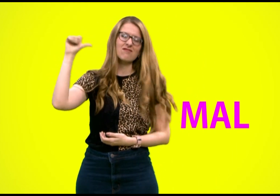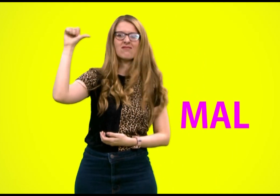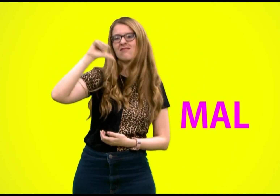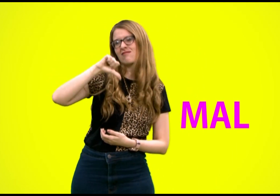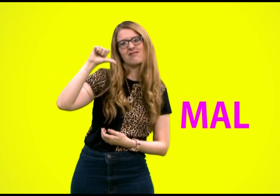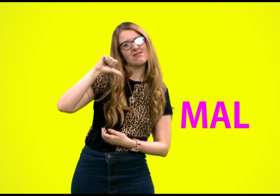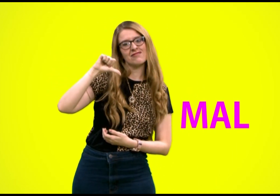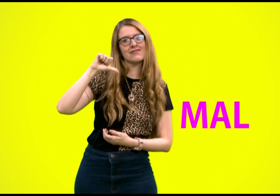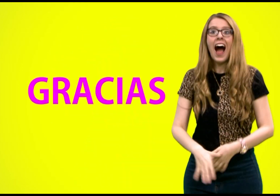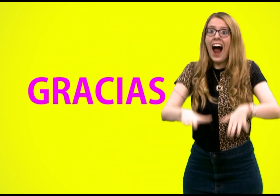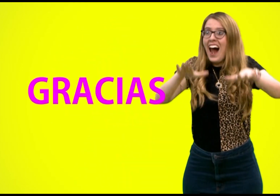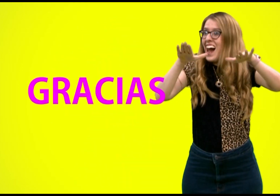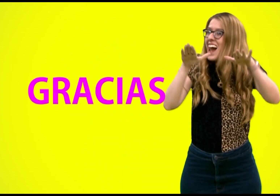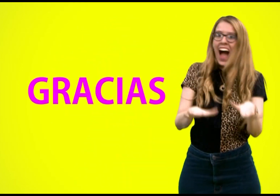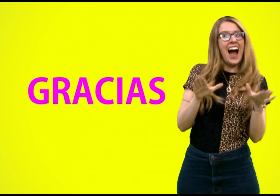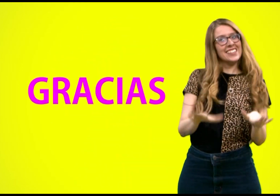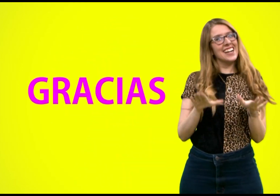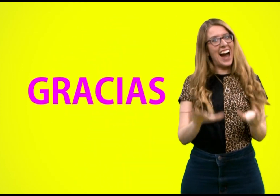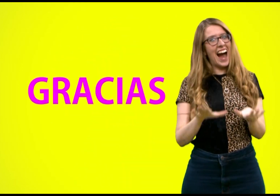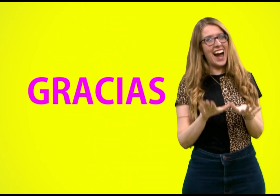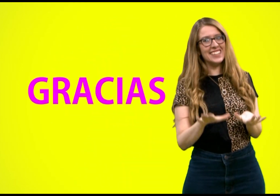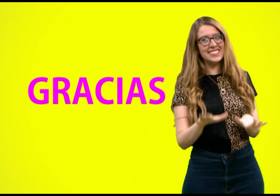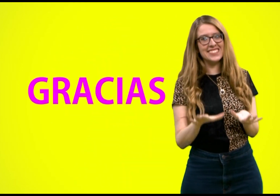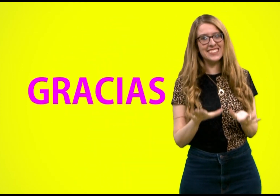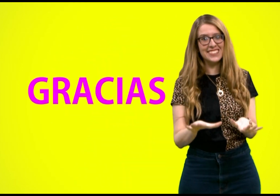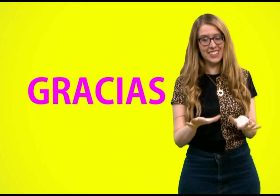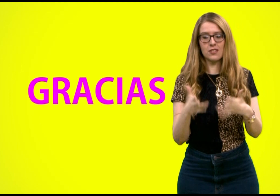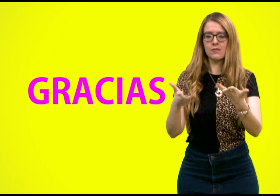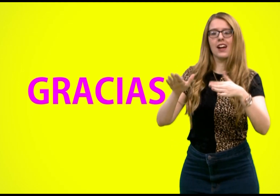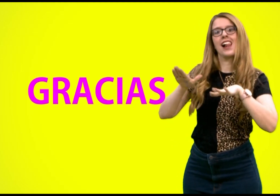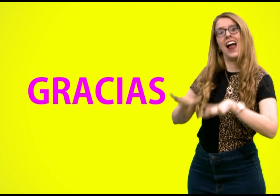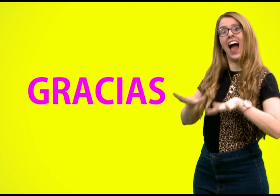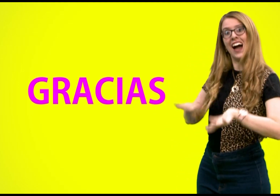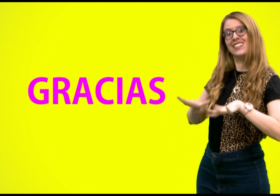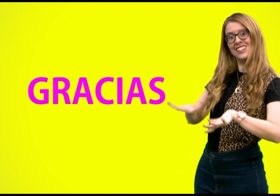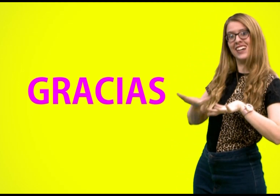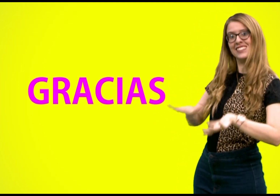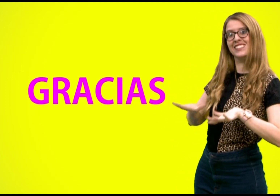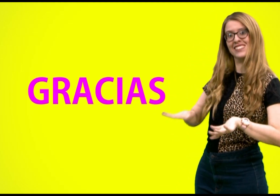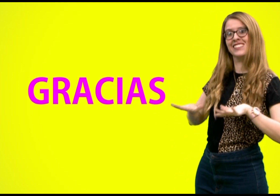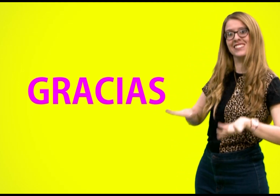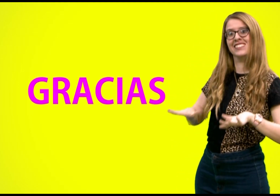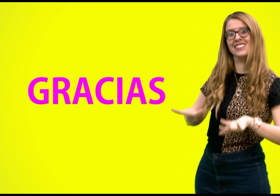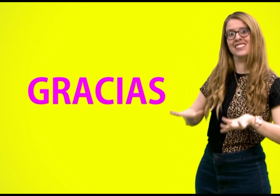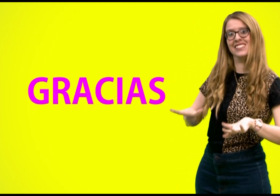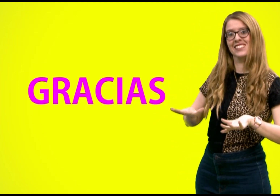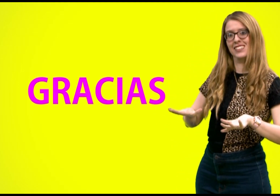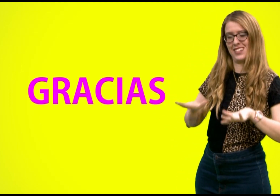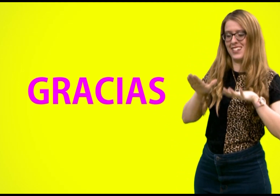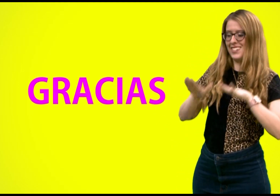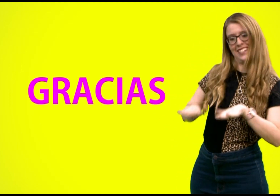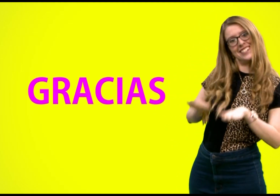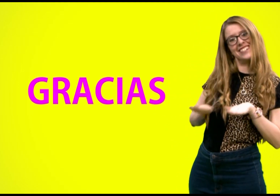mal gracias gracias gracias gracias